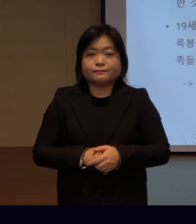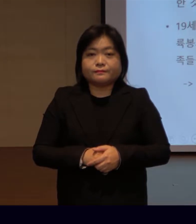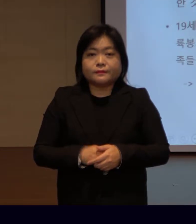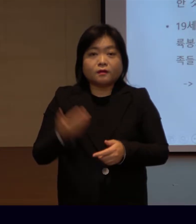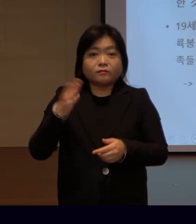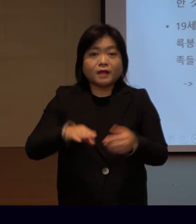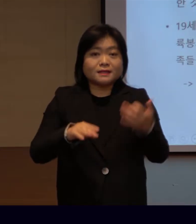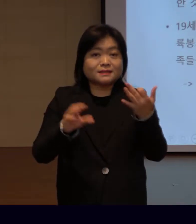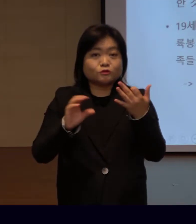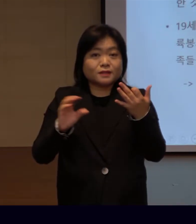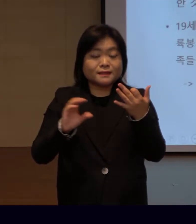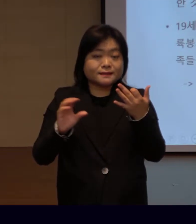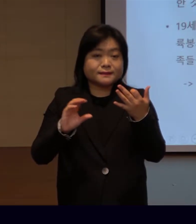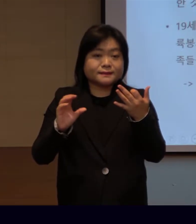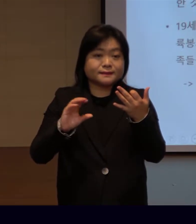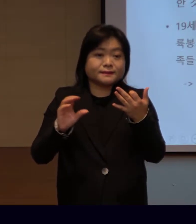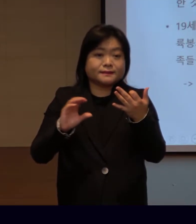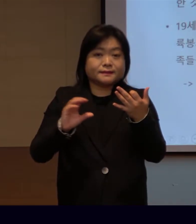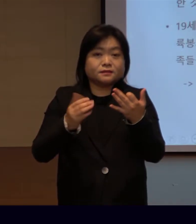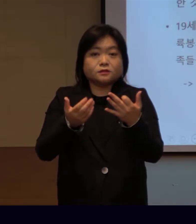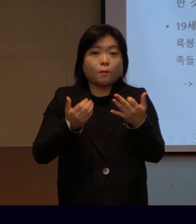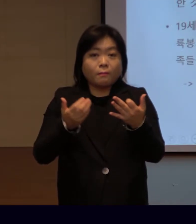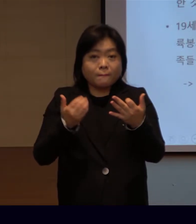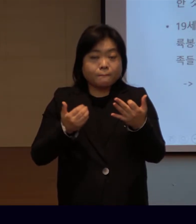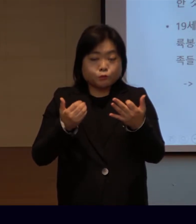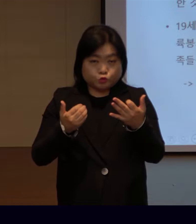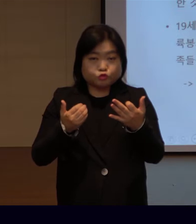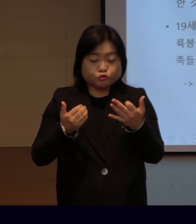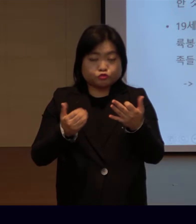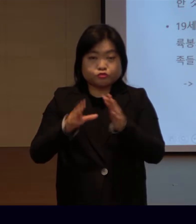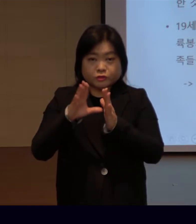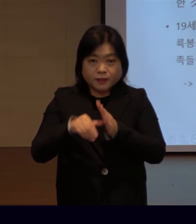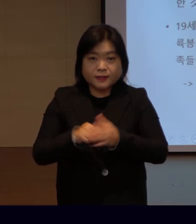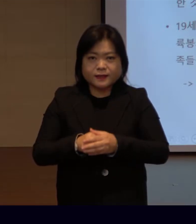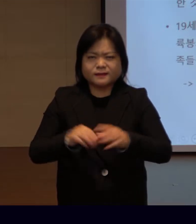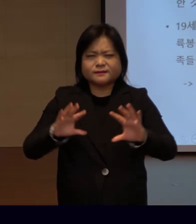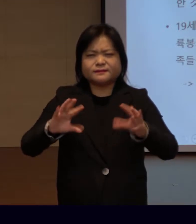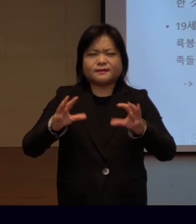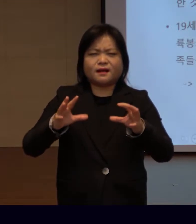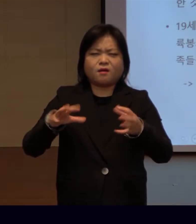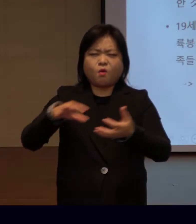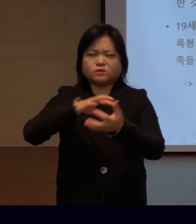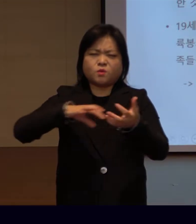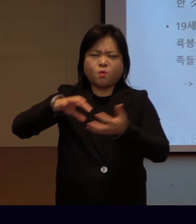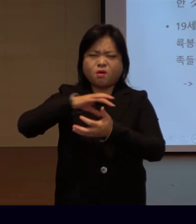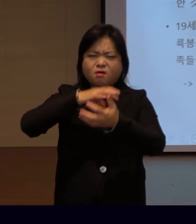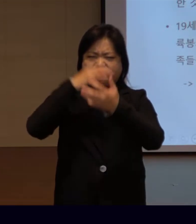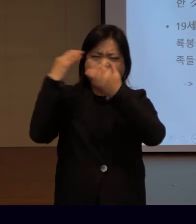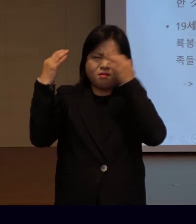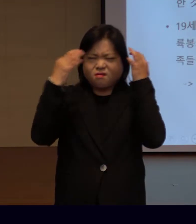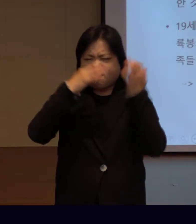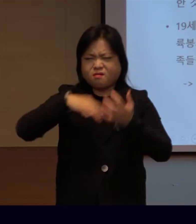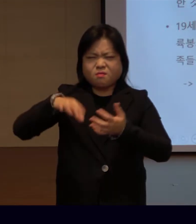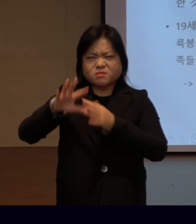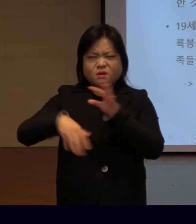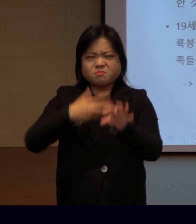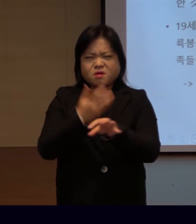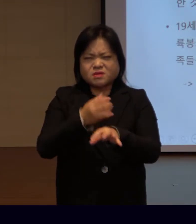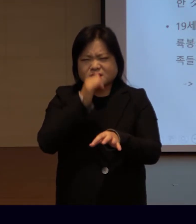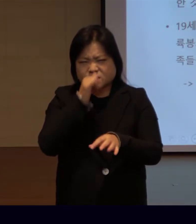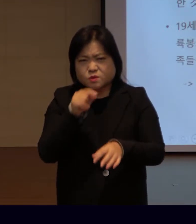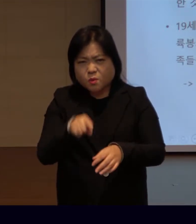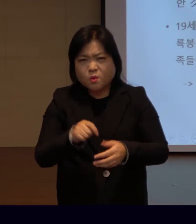근데 이제 19세기 그 전반부가 나라가 굉장히 어지럽잖아요. 혁명 있었죠.